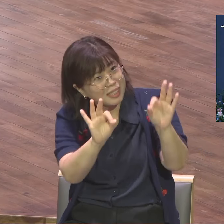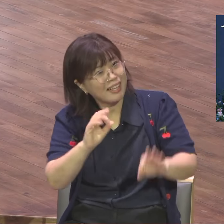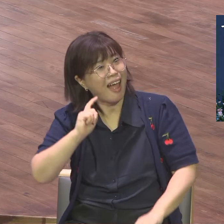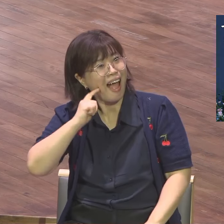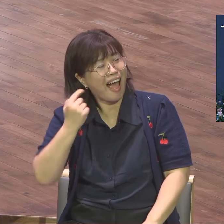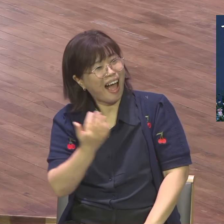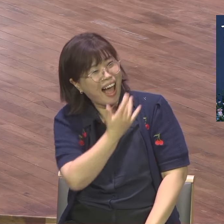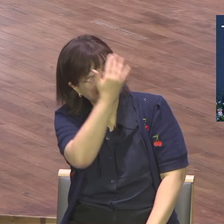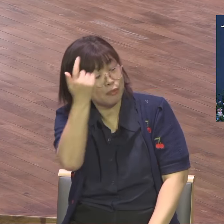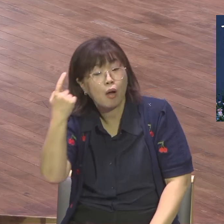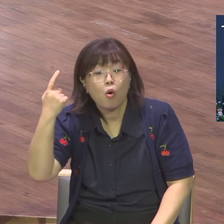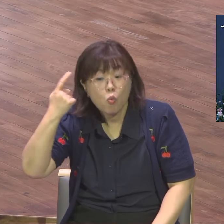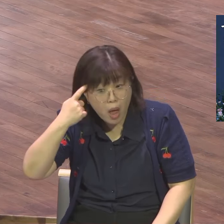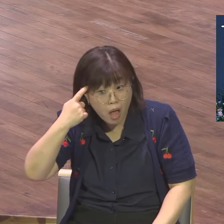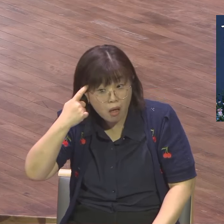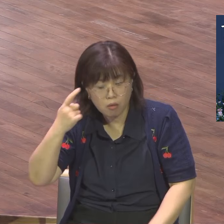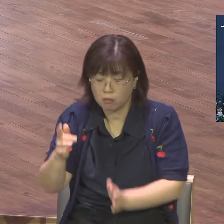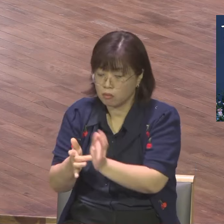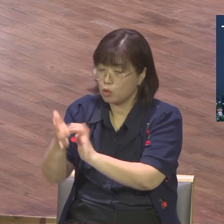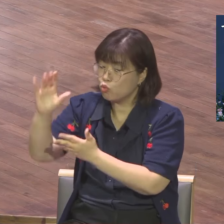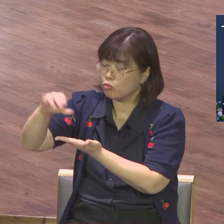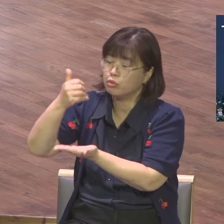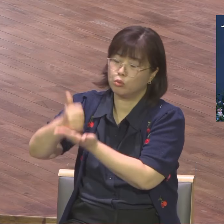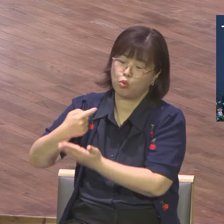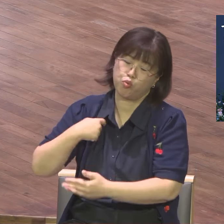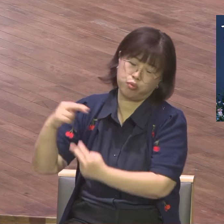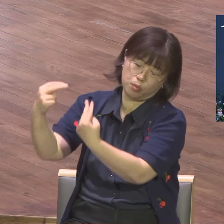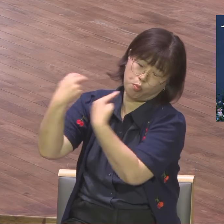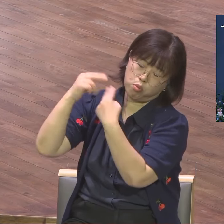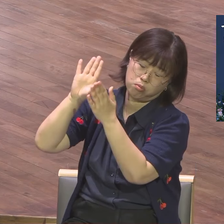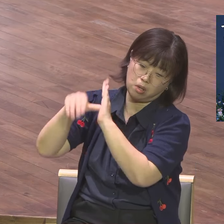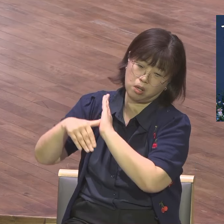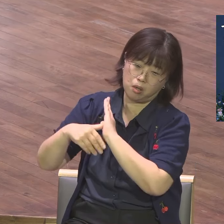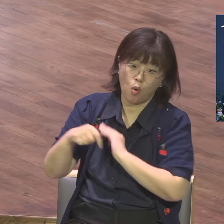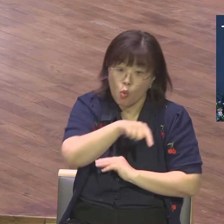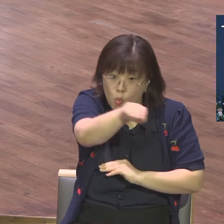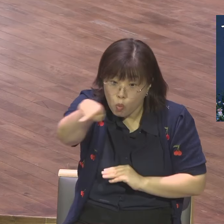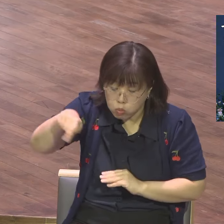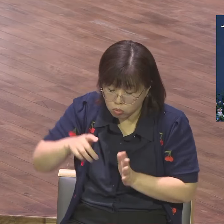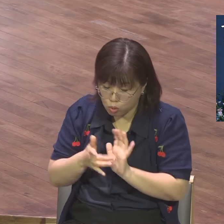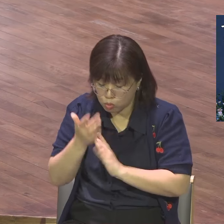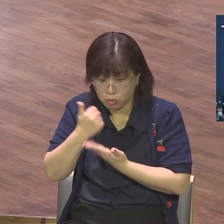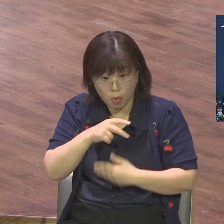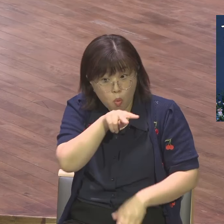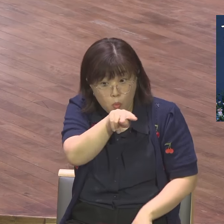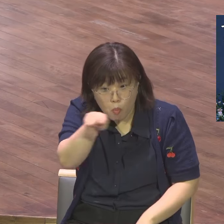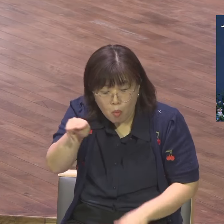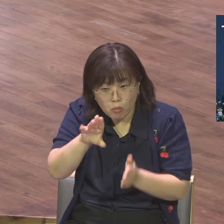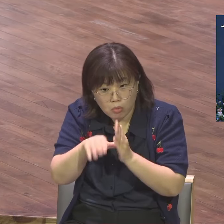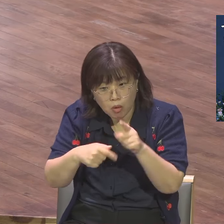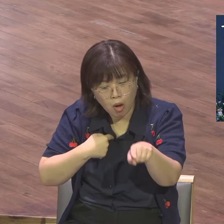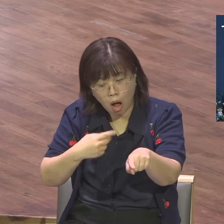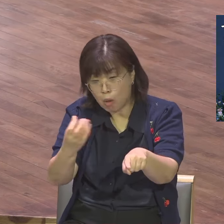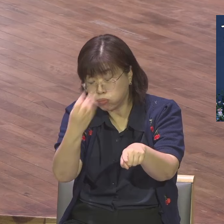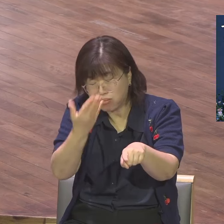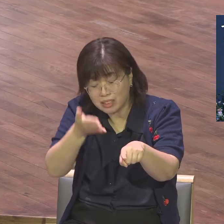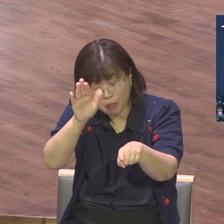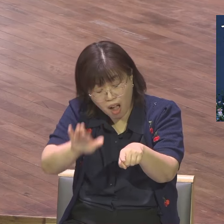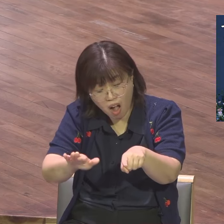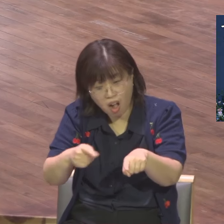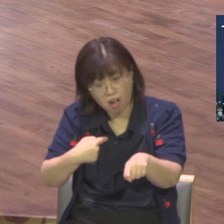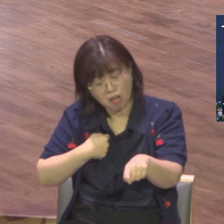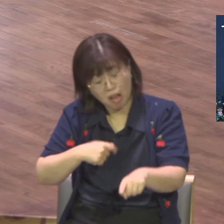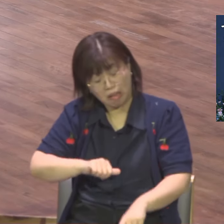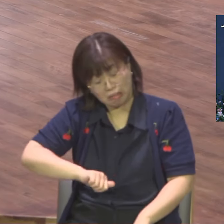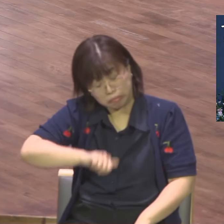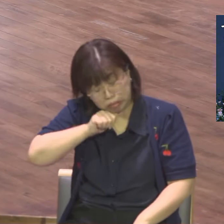것입니다. 아무 볼품 없는 술람미 여인을 이 솔로몬이 사랑했어. 정말 죄와